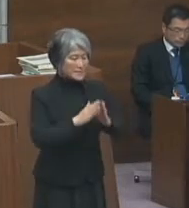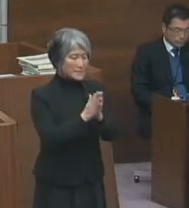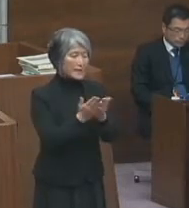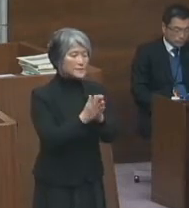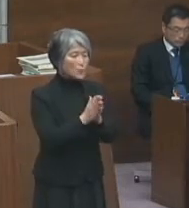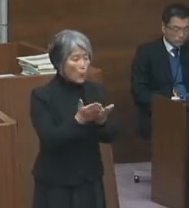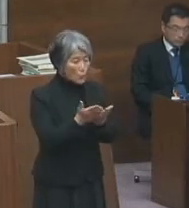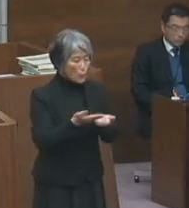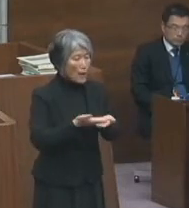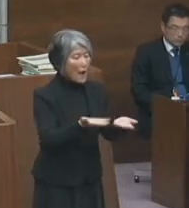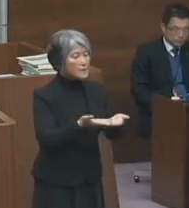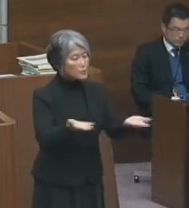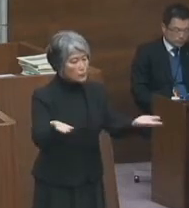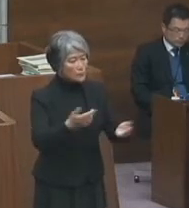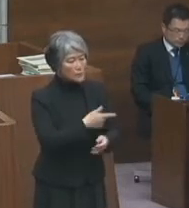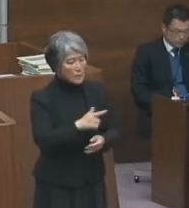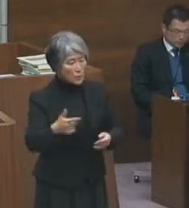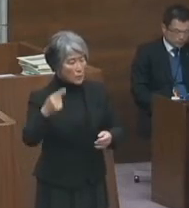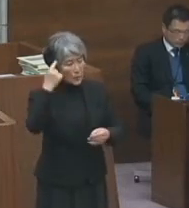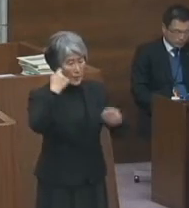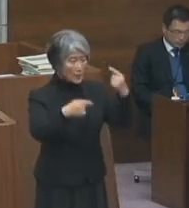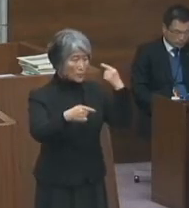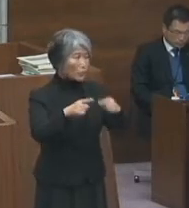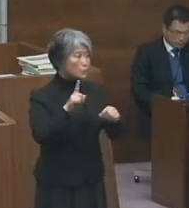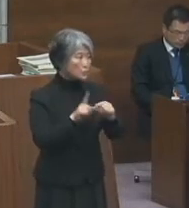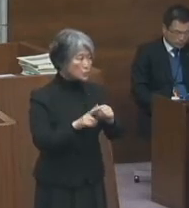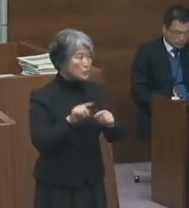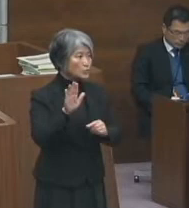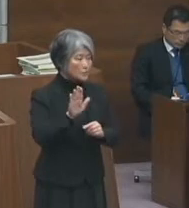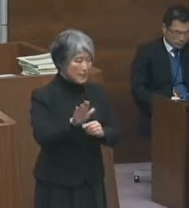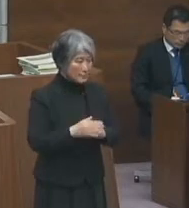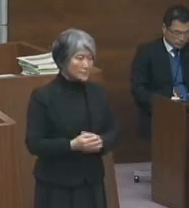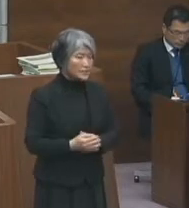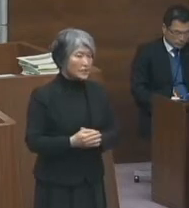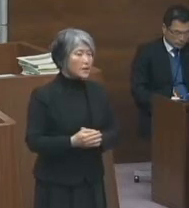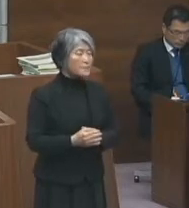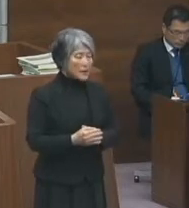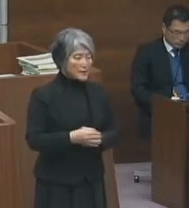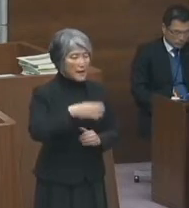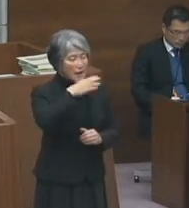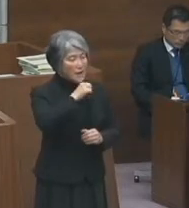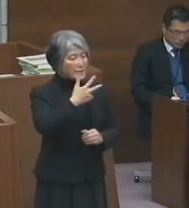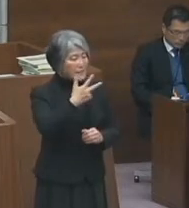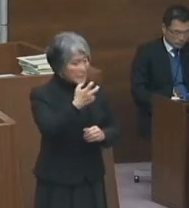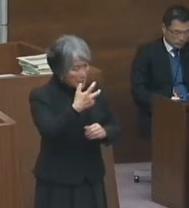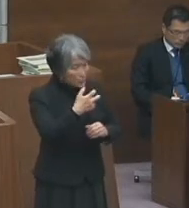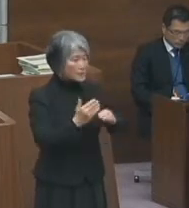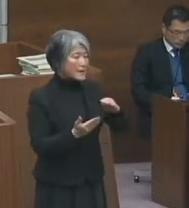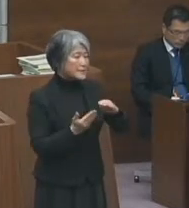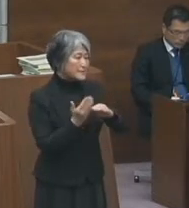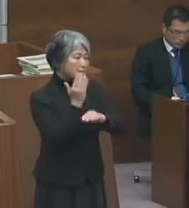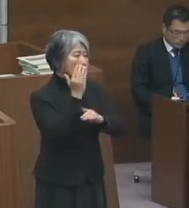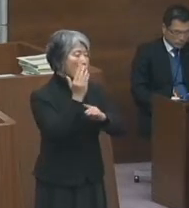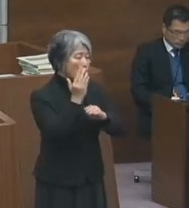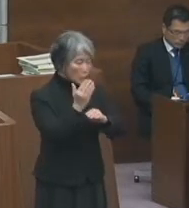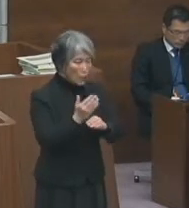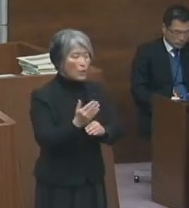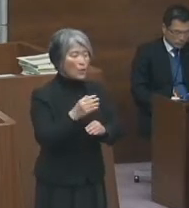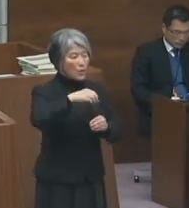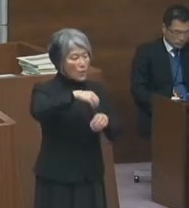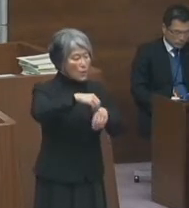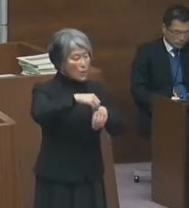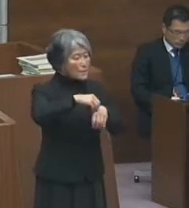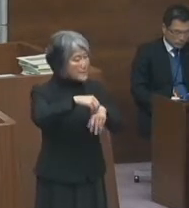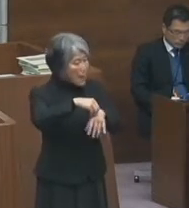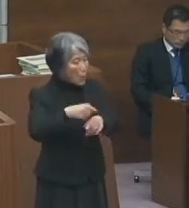を予定しております。3点目の70歳以上の宅バス利用無料化についてでございます